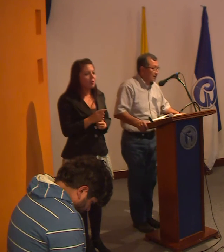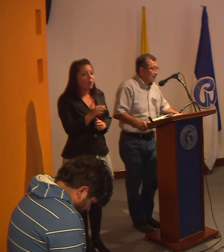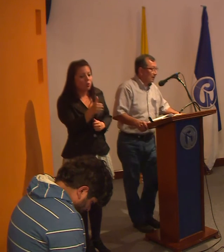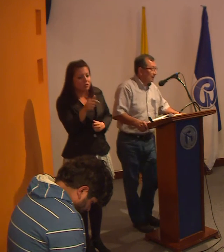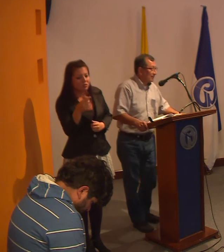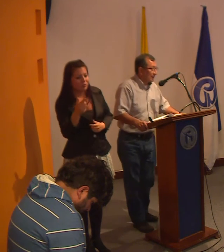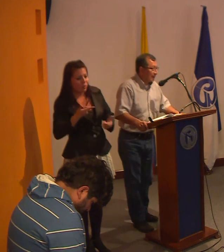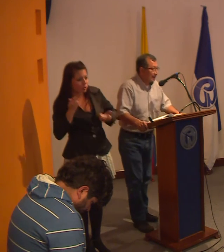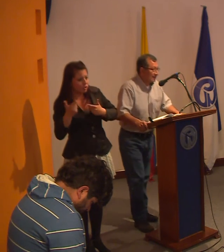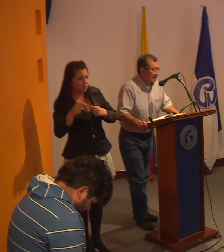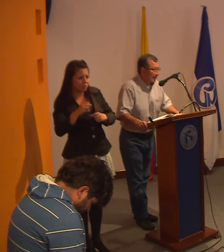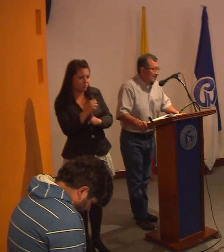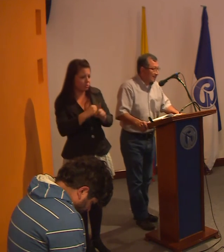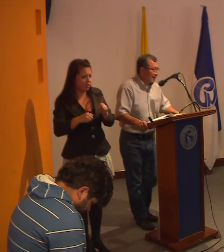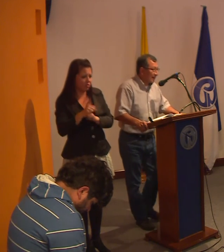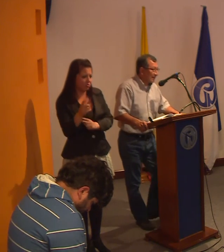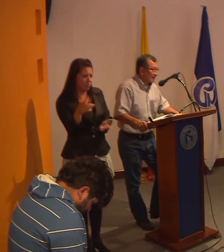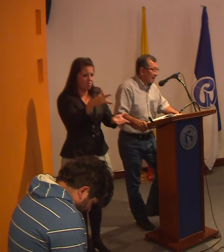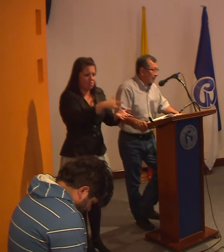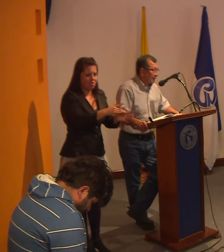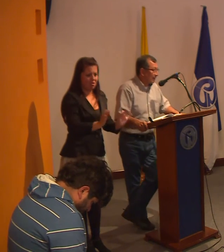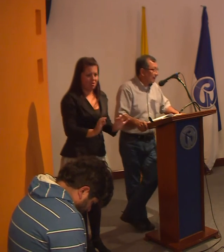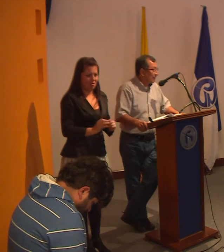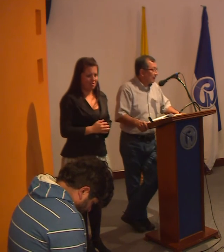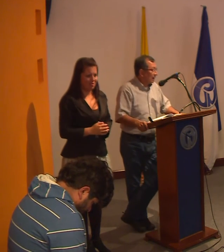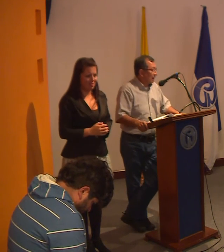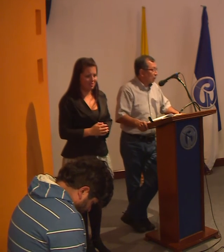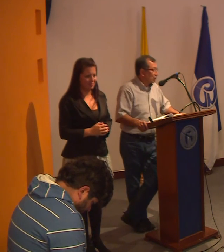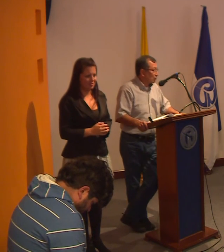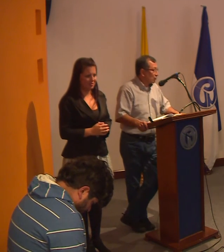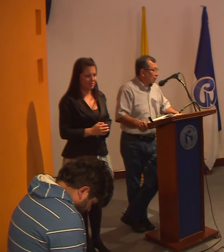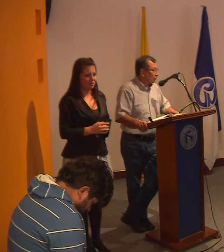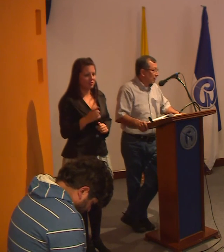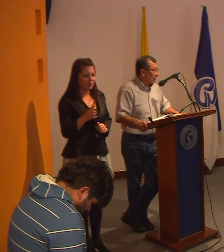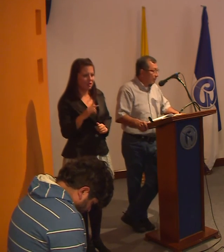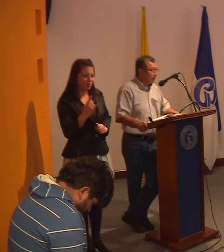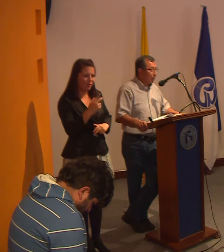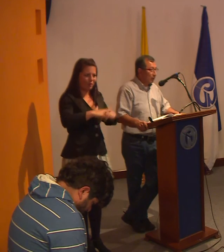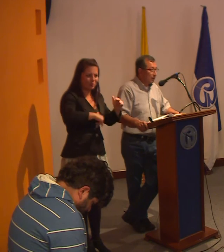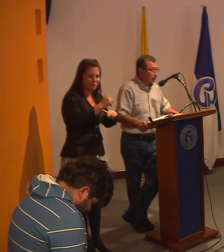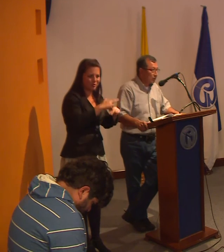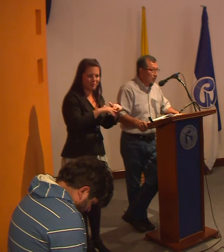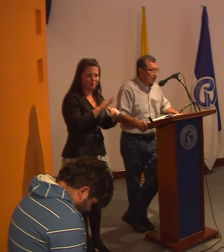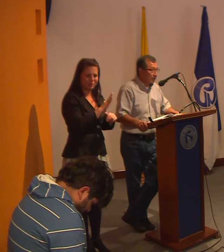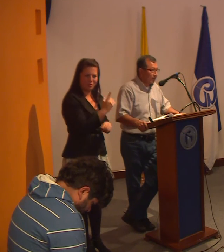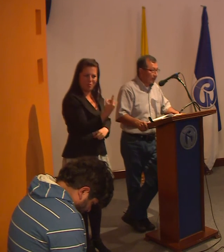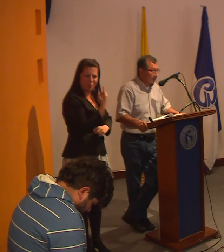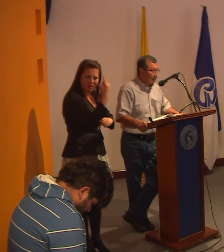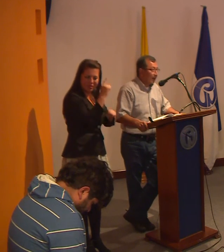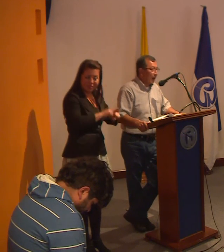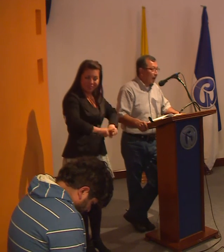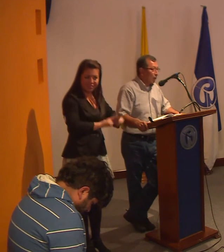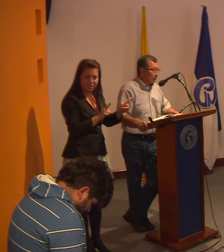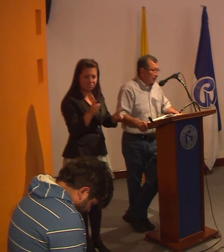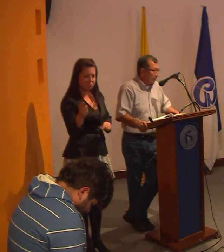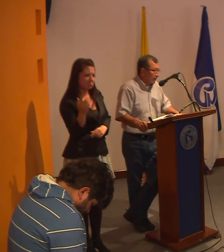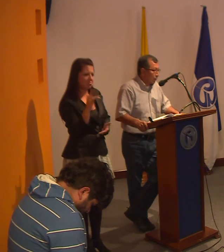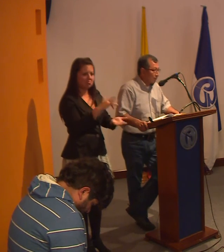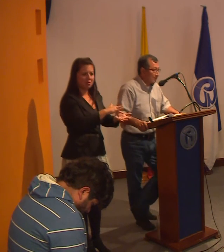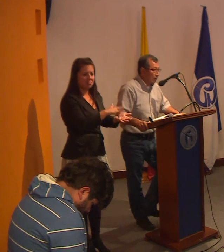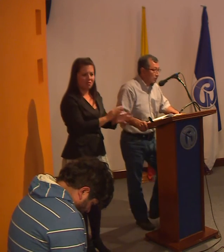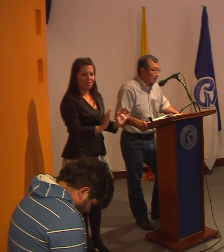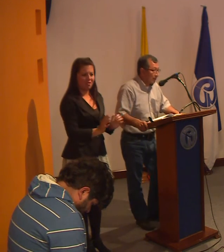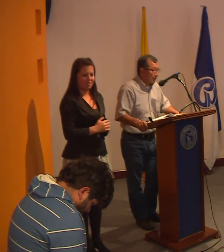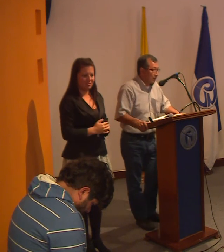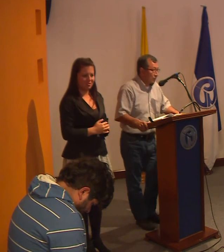sociales, y sin que estas tengan cabida en la construcción de un régimen político y social diferente, acorde de verdad